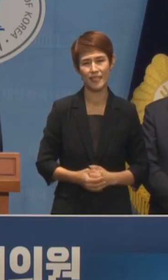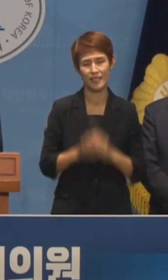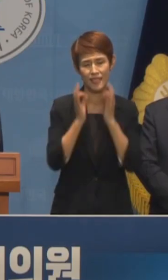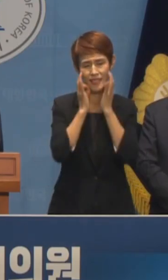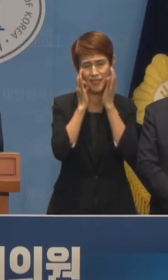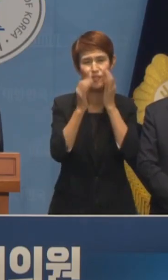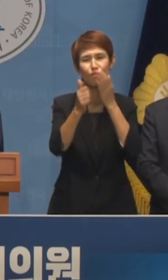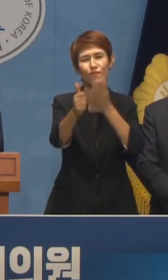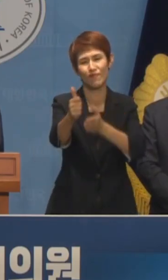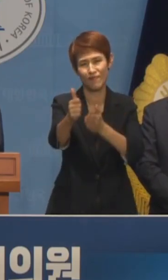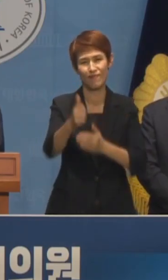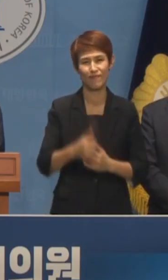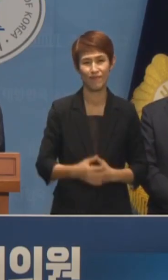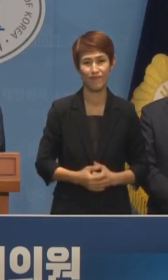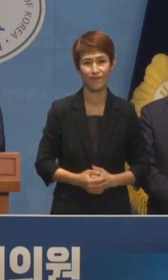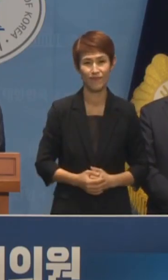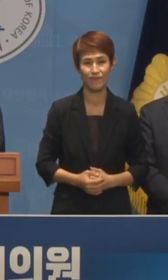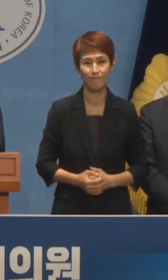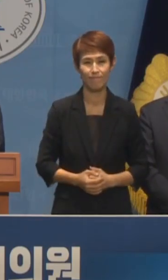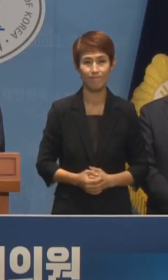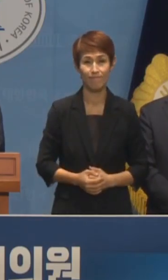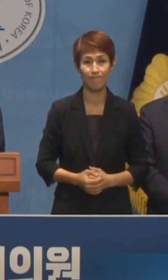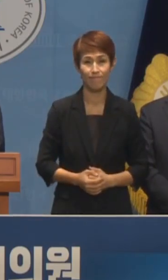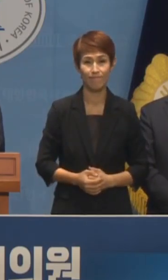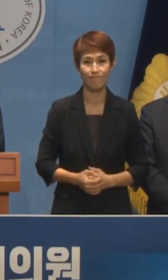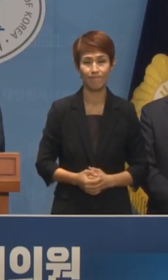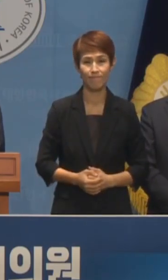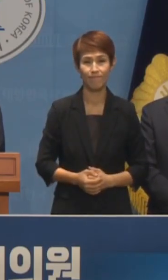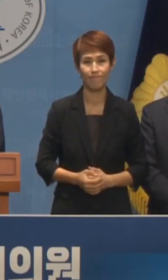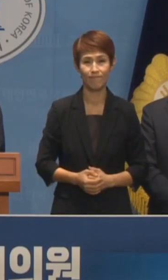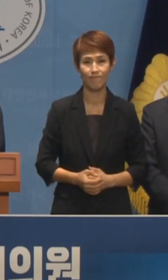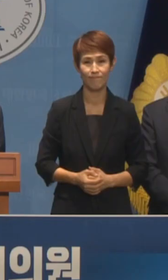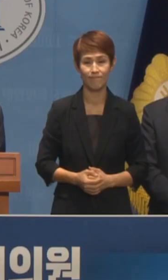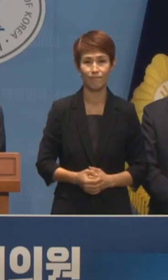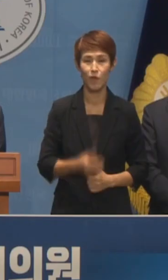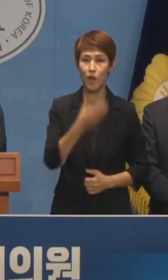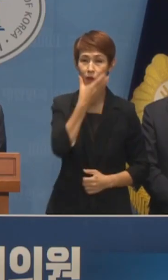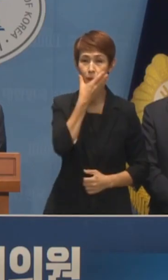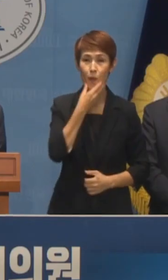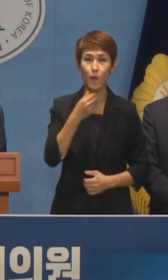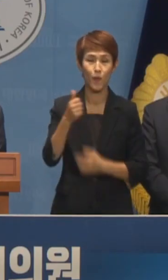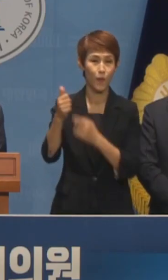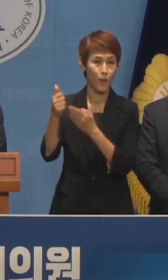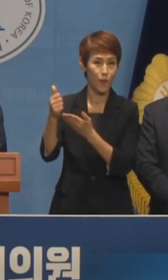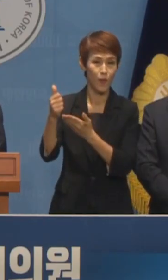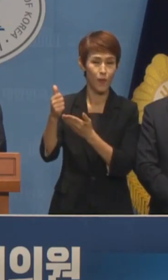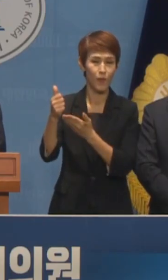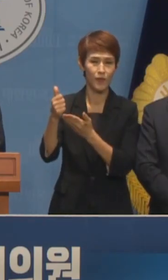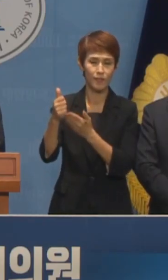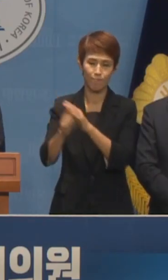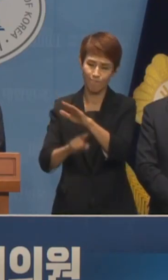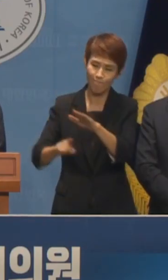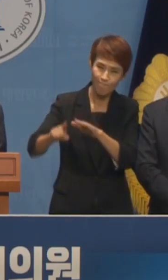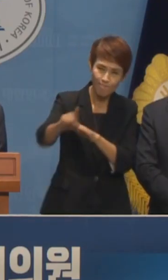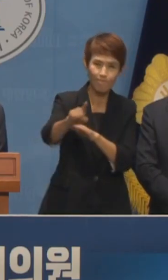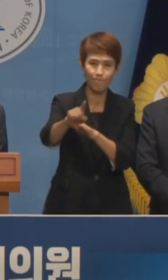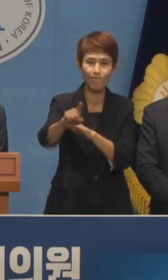간곡하게 요청드립니다. 그리고 그 과정에 우리 복귀왕 위원장님이 앞장서서